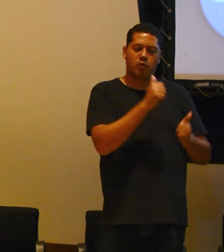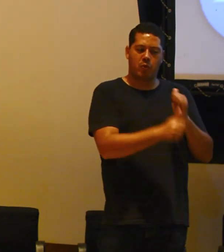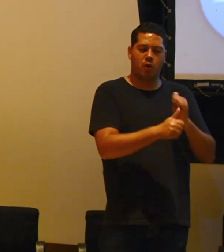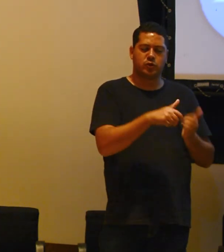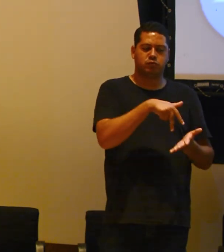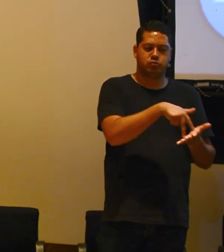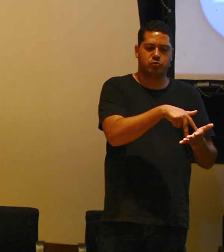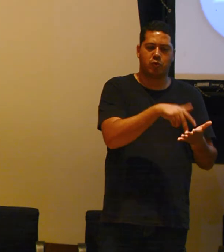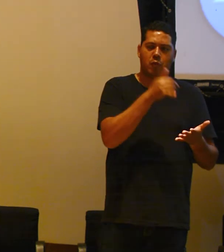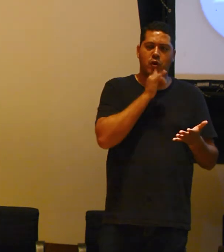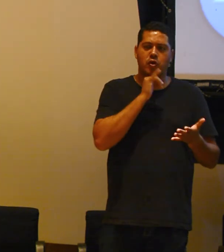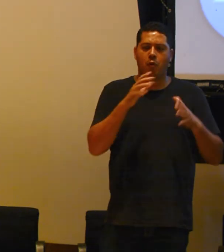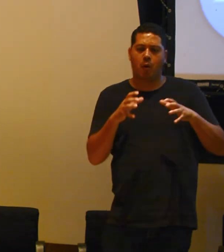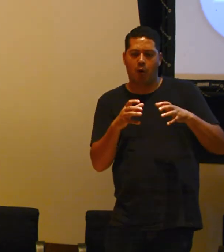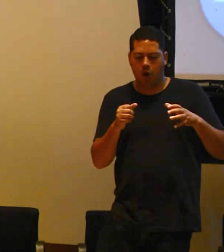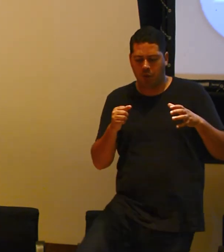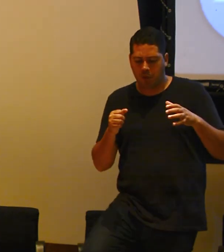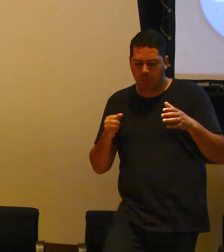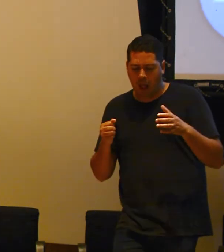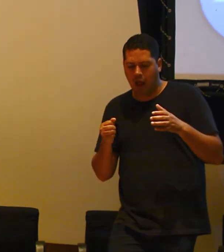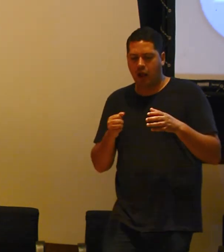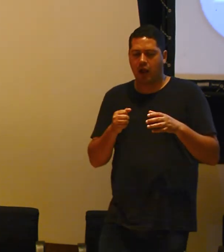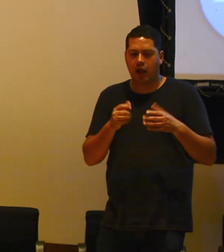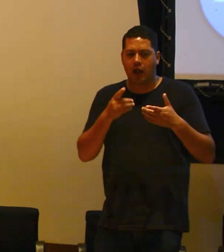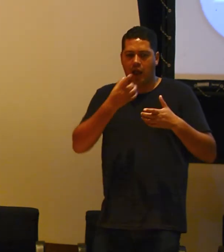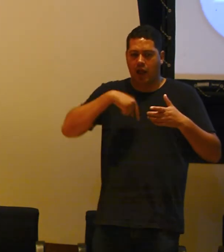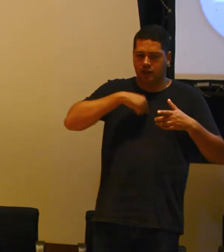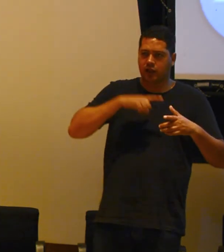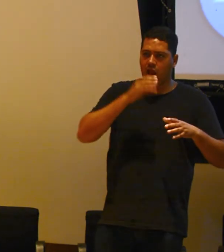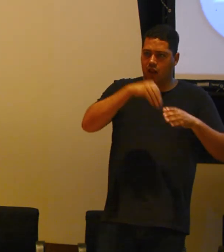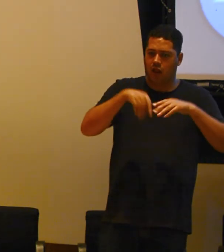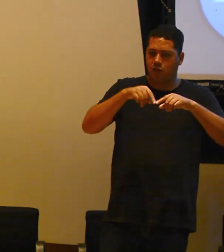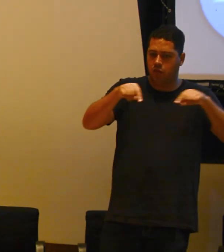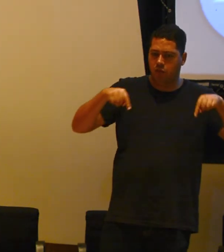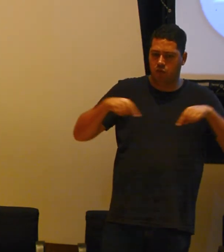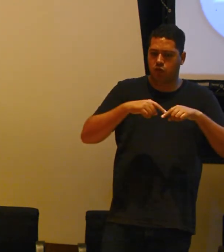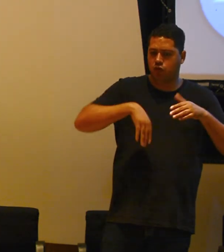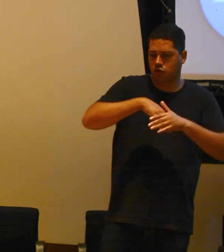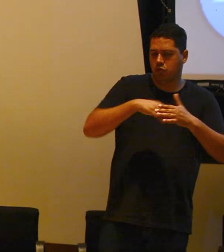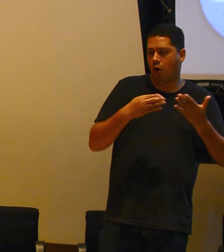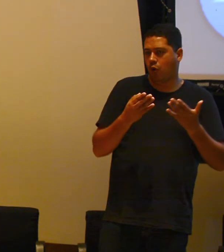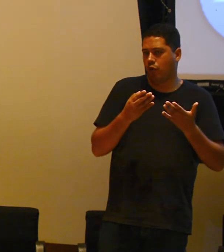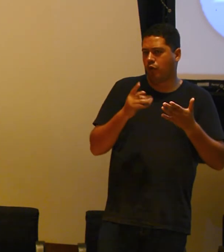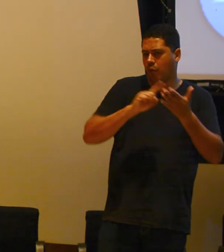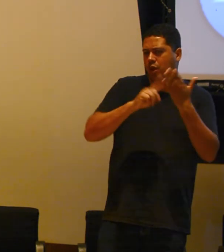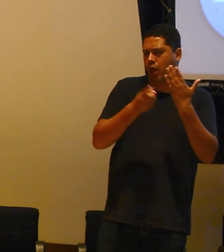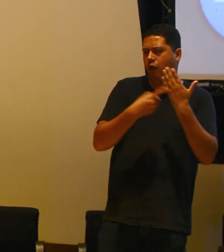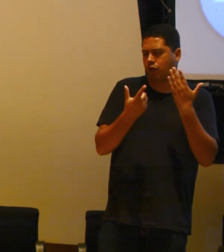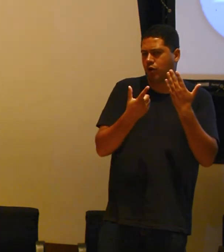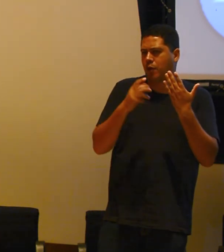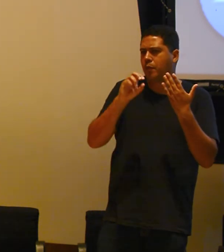passe de bola? Será que esse é o momento a gente está ali dentro do campo? Ou será que nós somos os técnicos, que